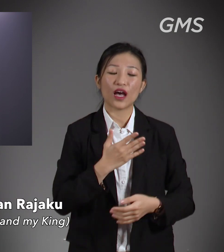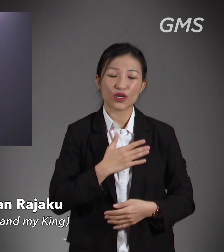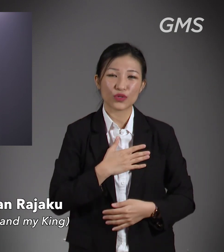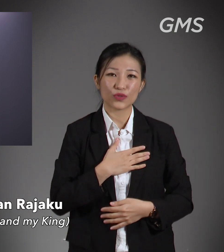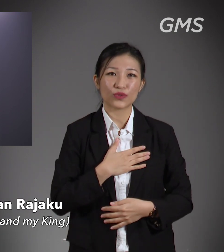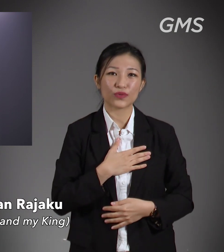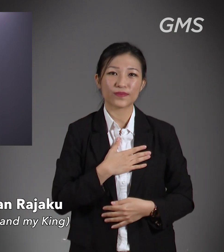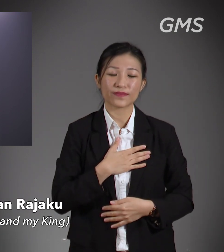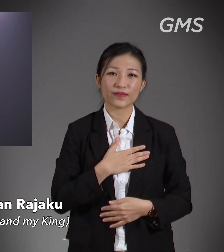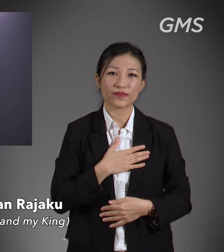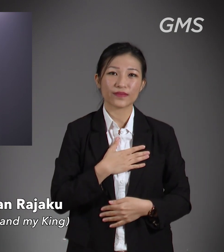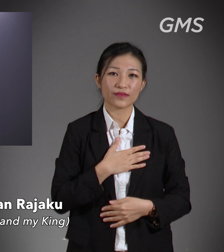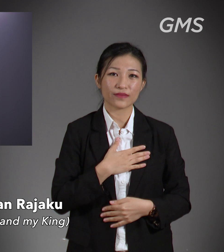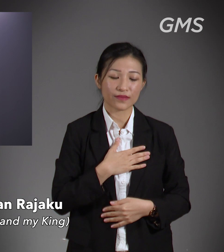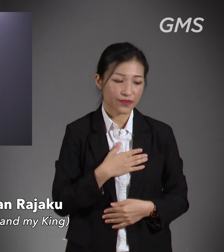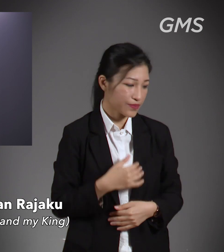Rajaku.